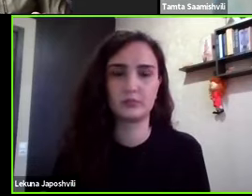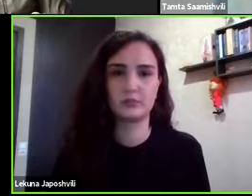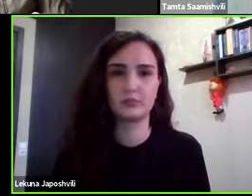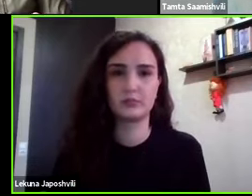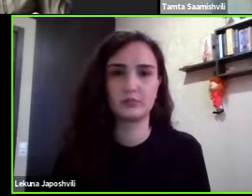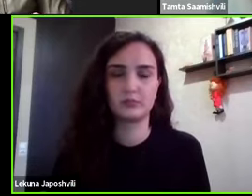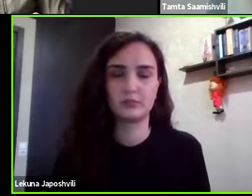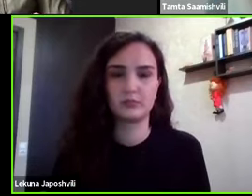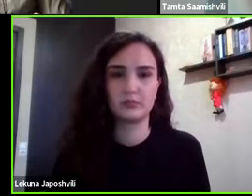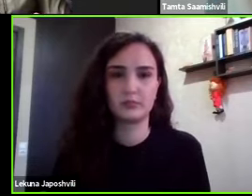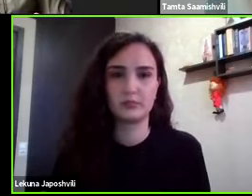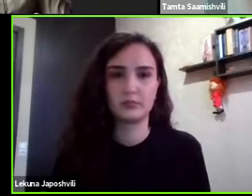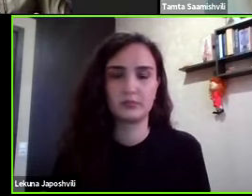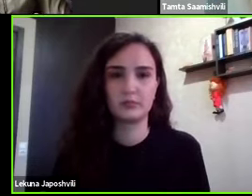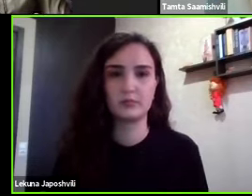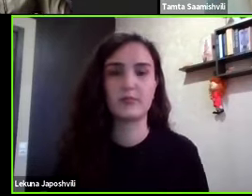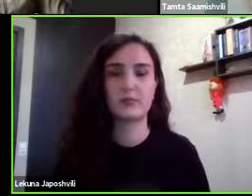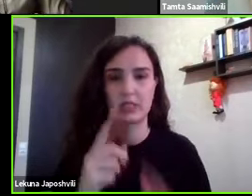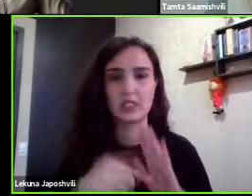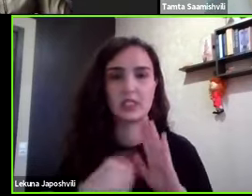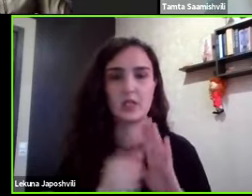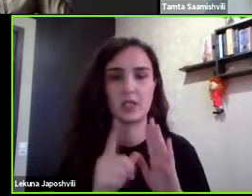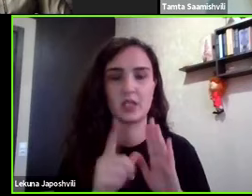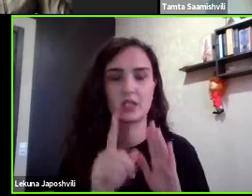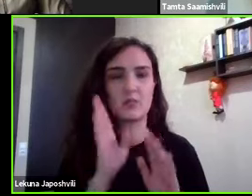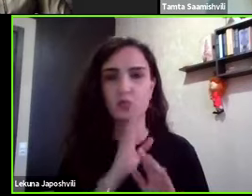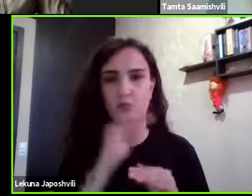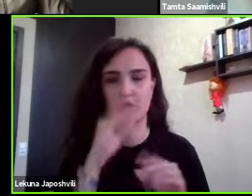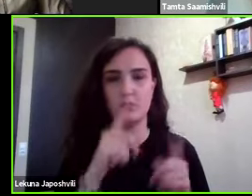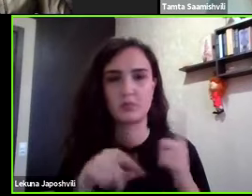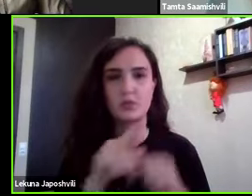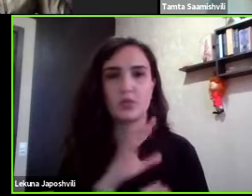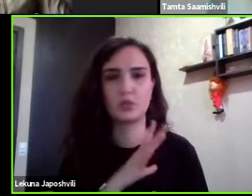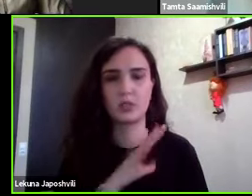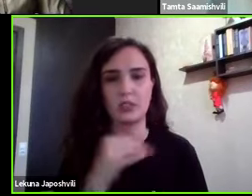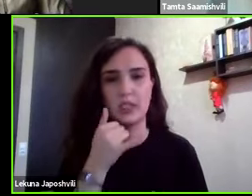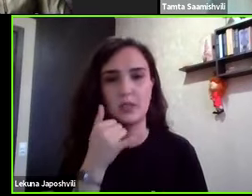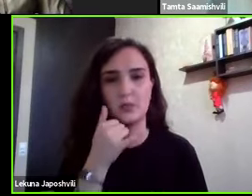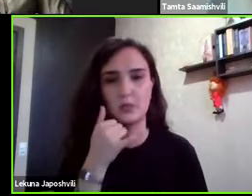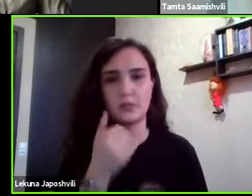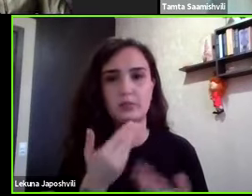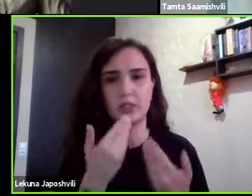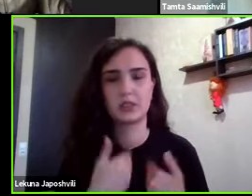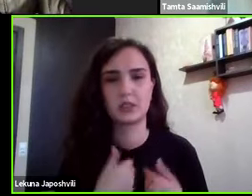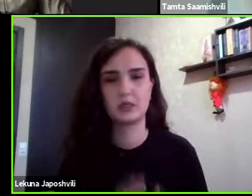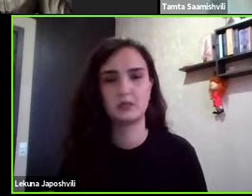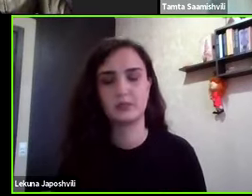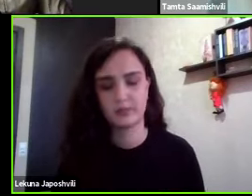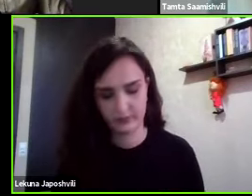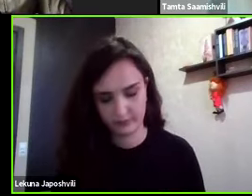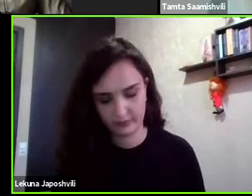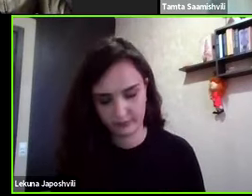კარგით, ეს ის კითხვა, რომელიც ბავშვებს მქონდა ტელეფონით კითხეს.